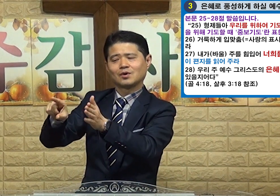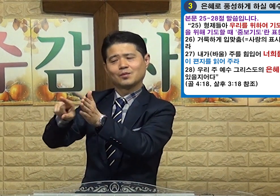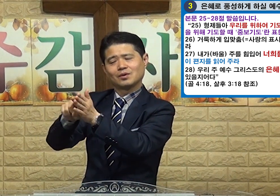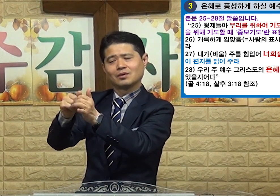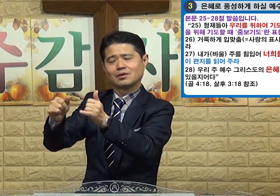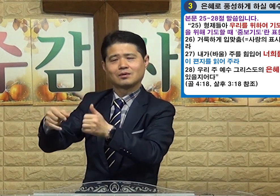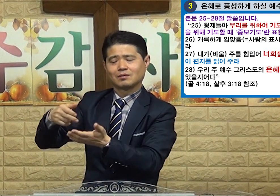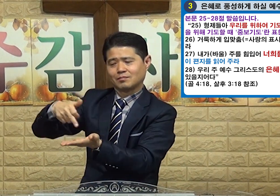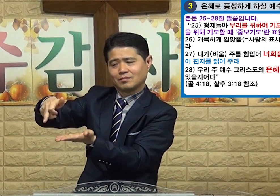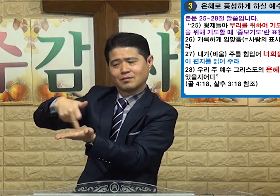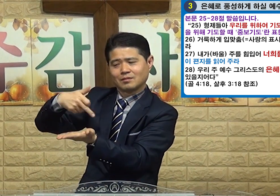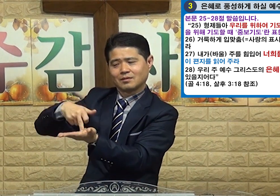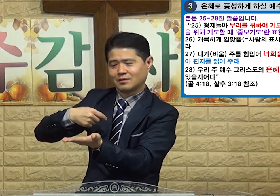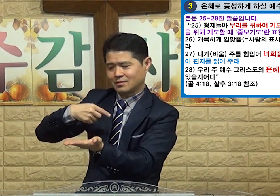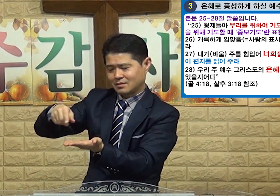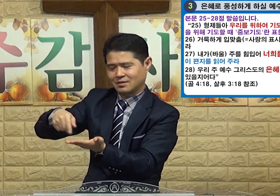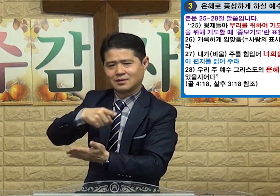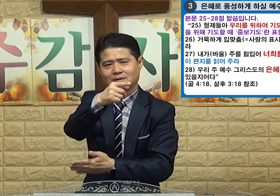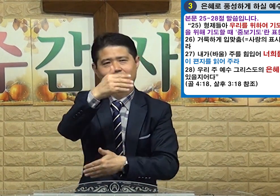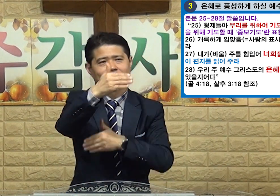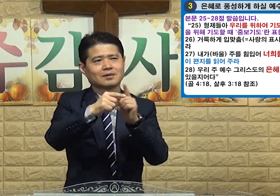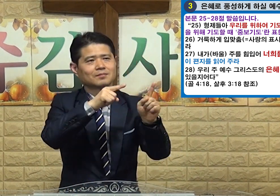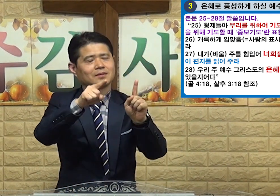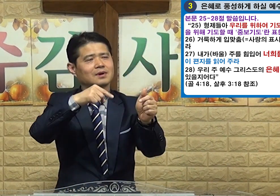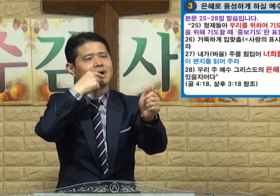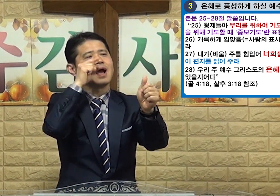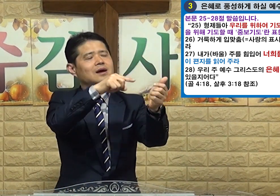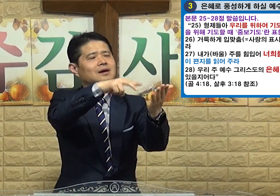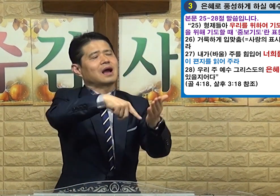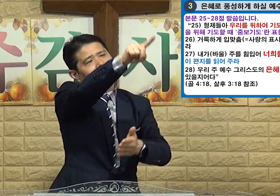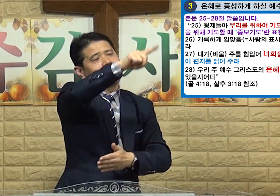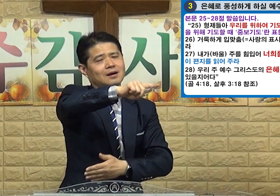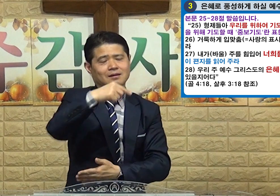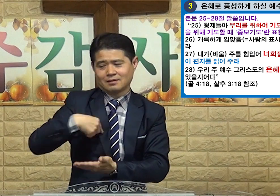입장에서는 보통 이 믿음의 사람이 아멘이라고 하면